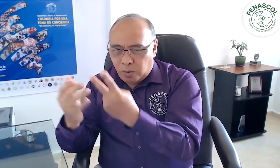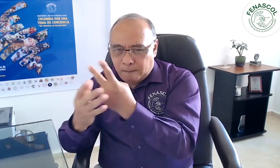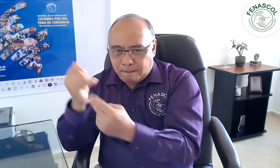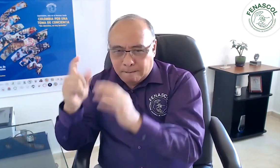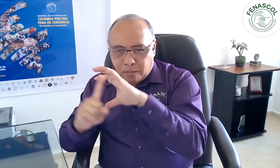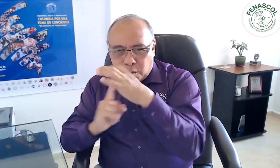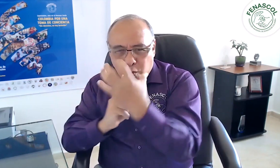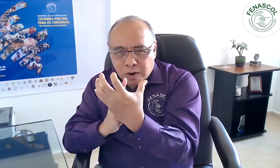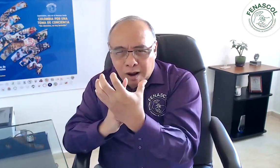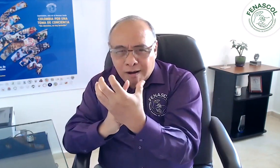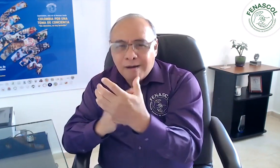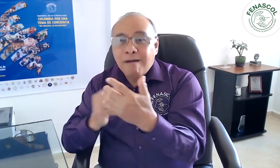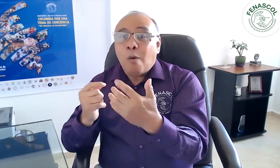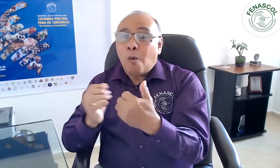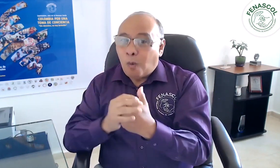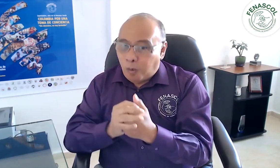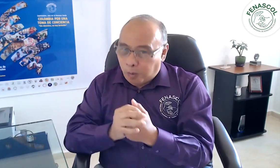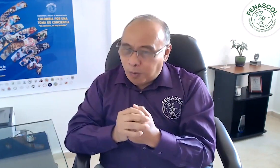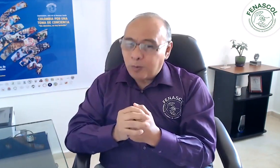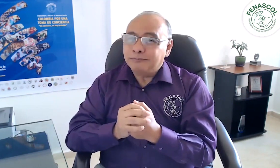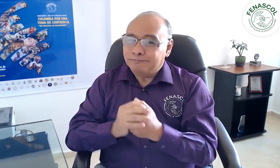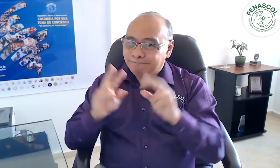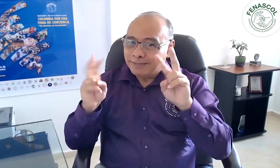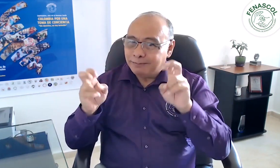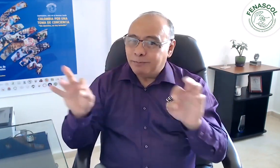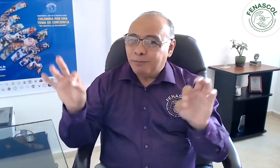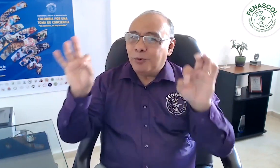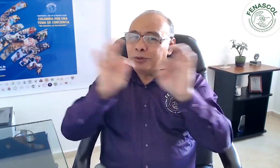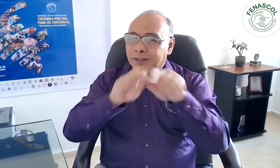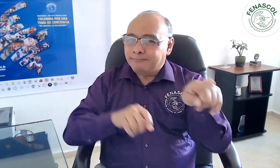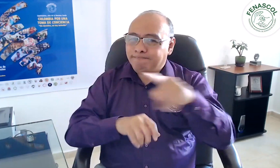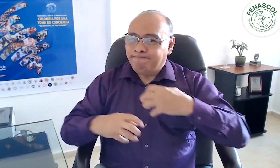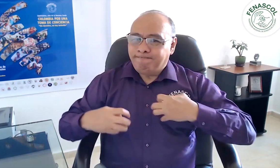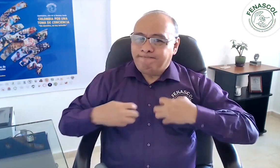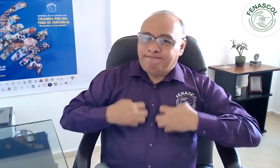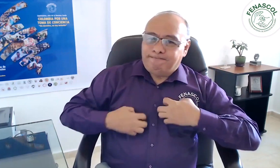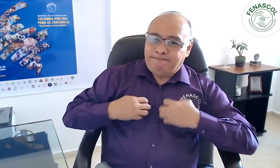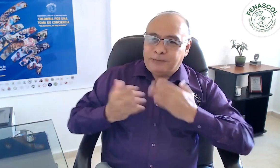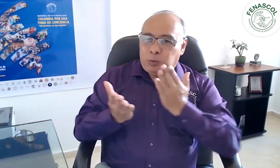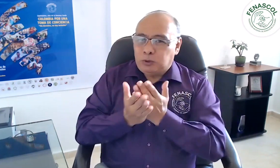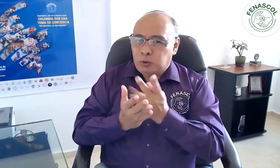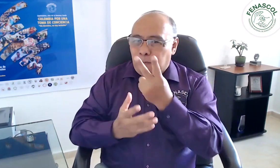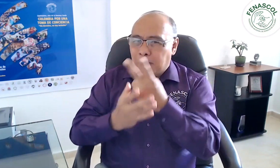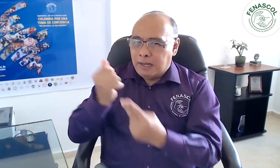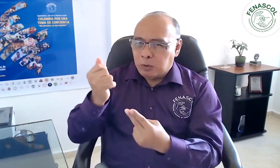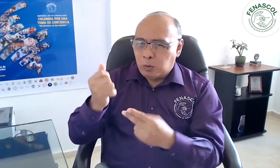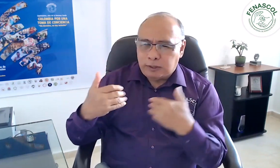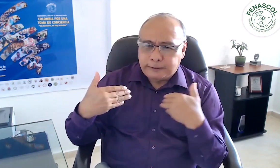versus educación bilingüe bicultural. ¡Wow! Un tema de suma importancia y que nos inquieta bastante. ¿Cómo debe ser